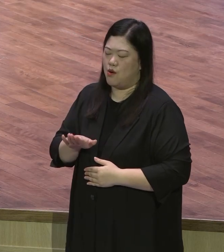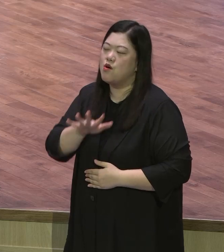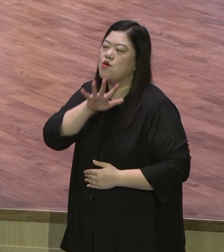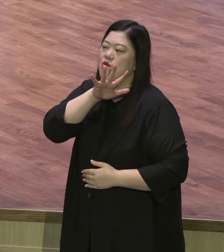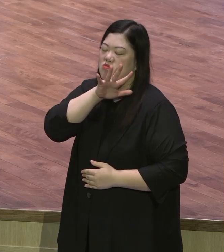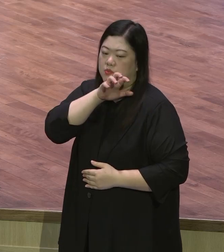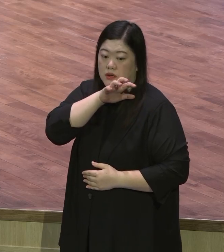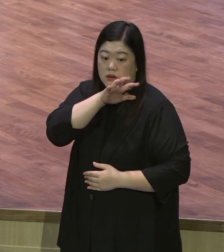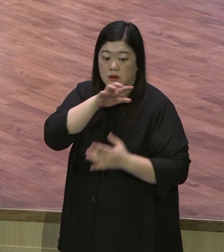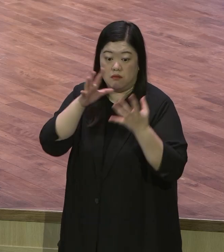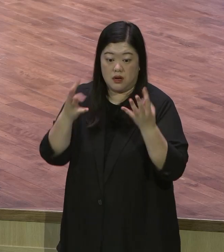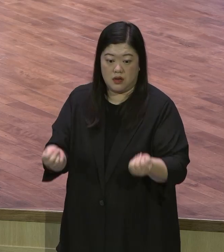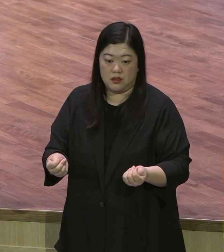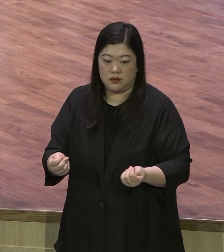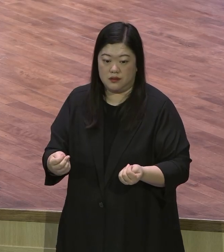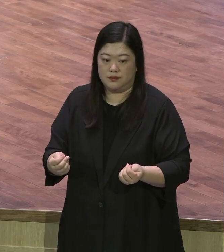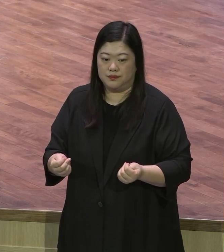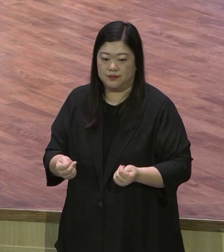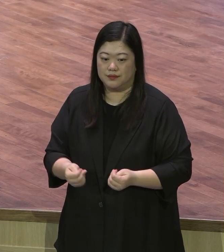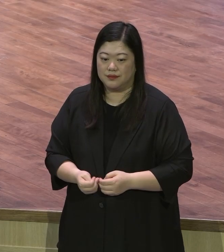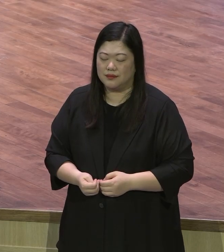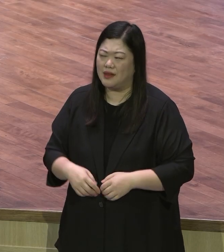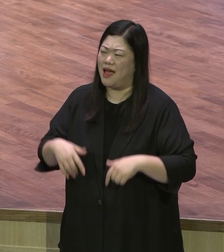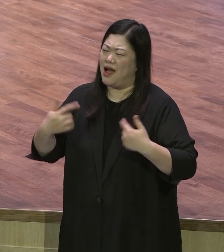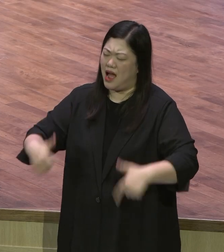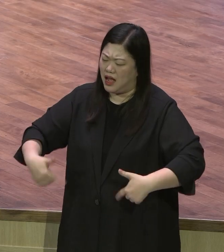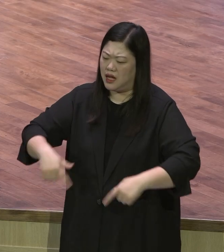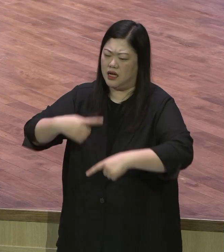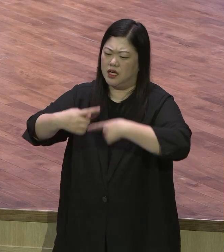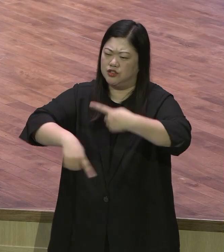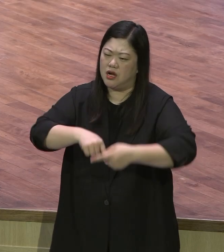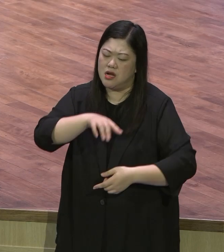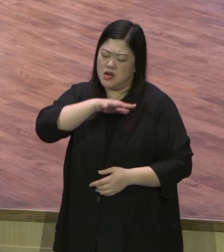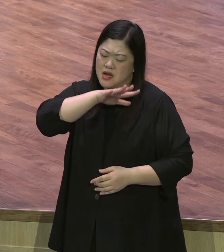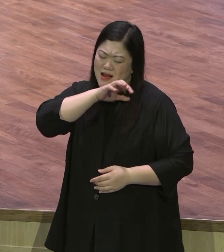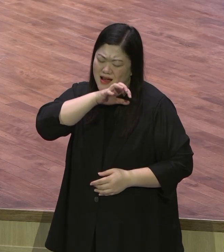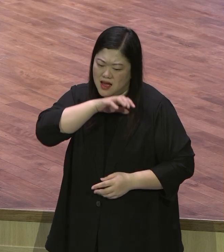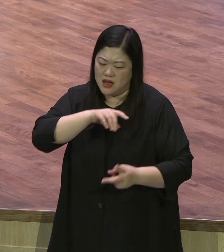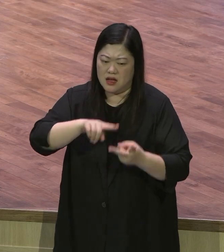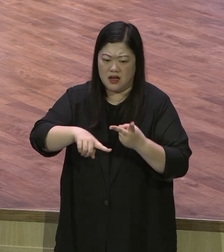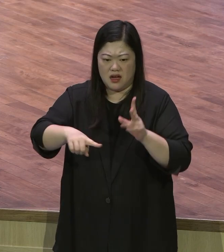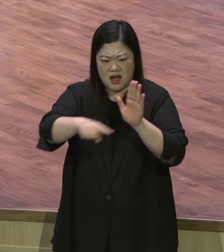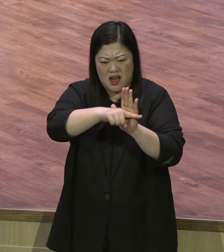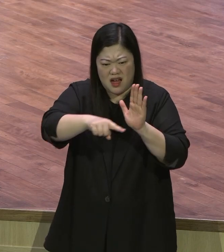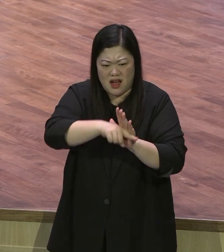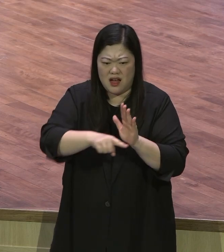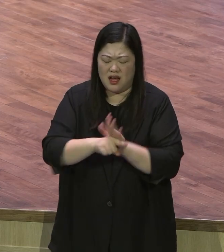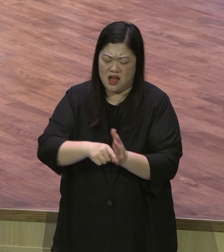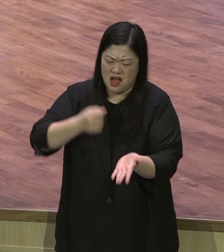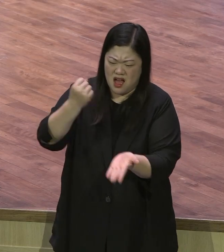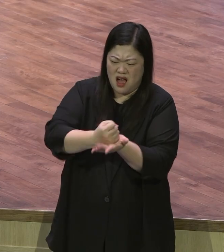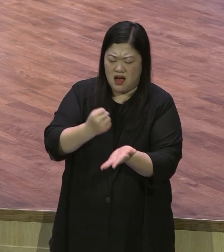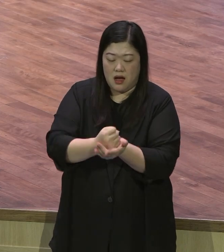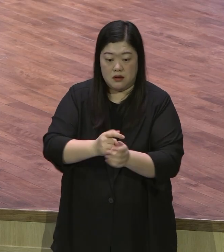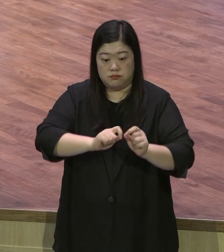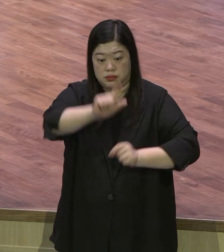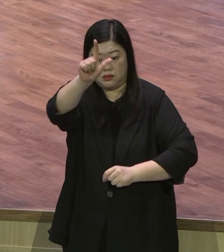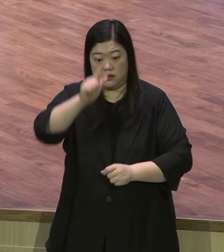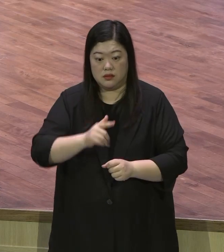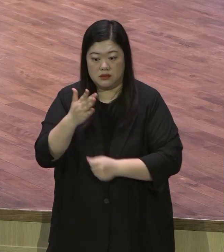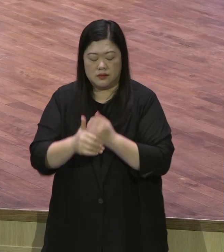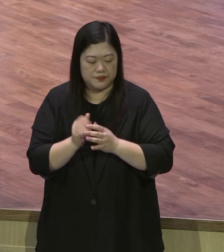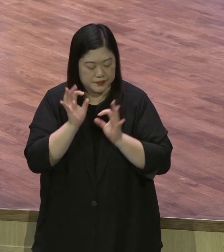반복했어요. 입만 열면 불평하고 부정적인 말하고 늘 원망, 그런 삶을 살았어요. 이런 불신앙의